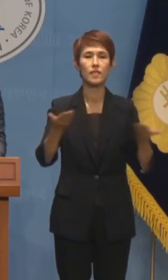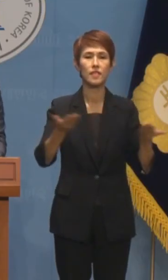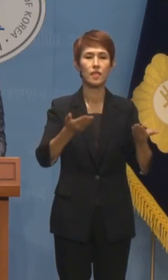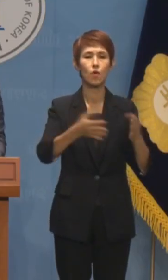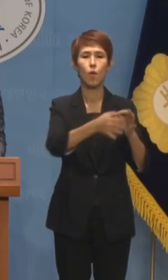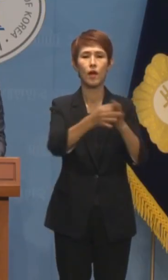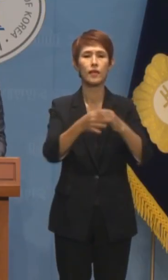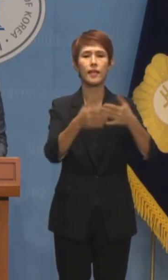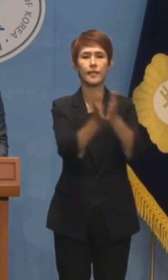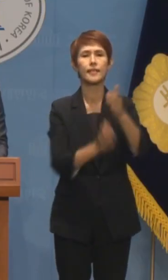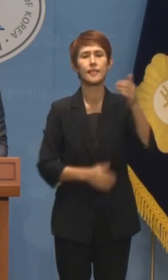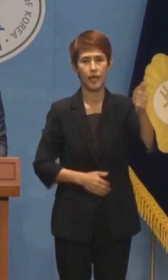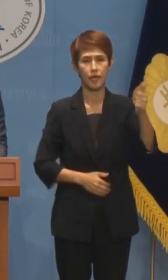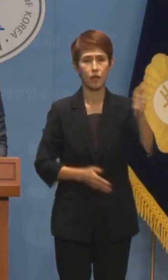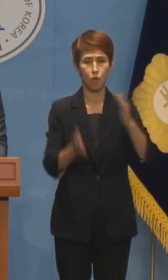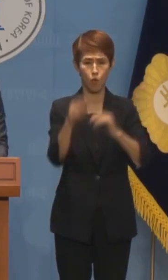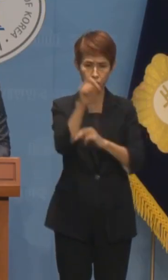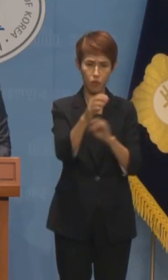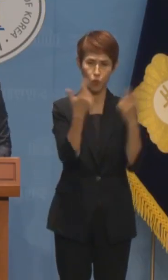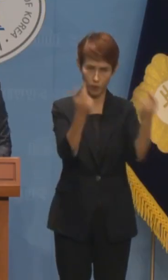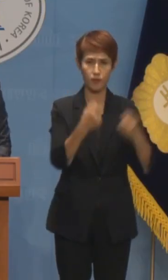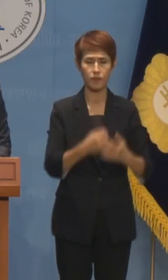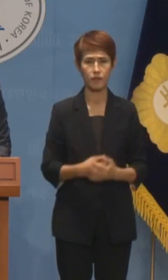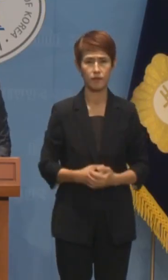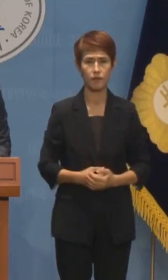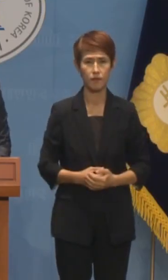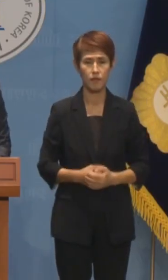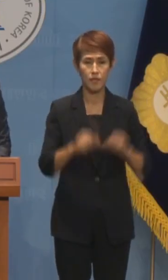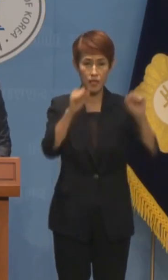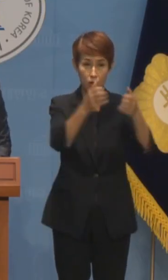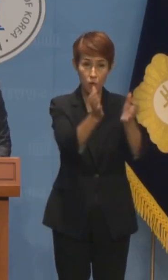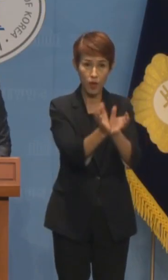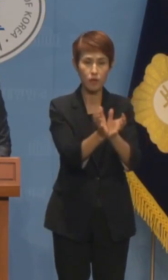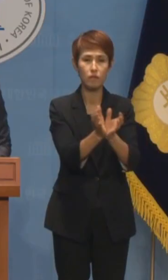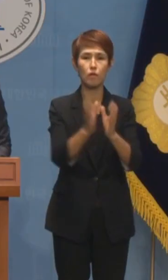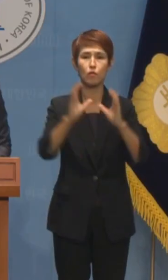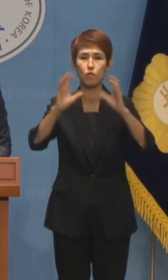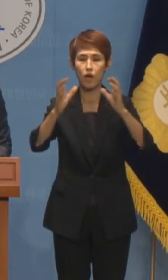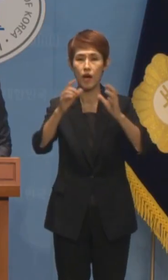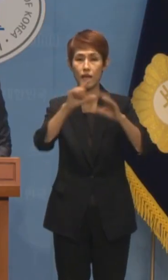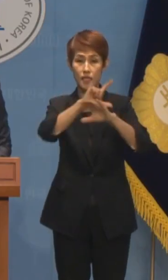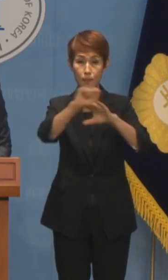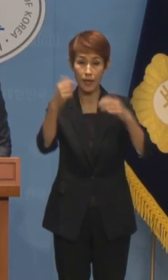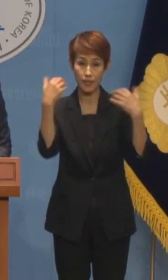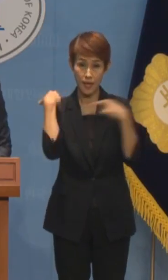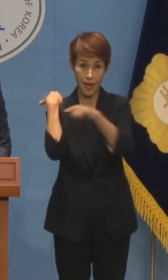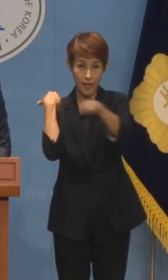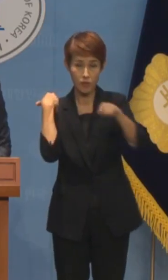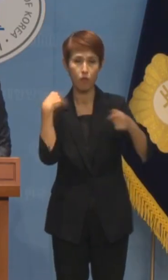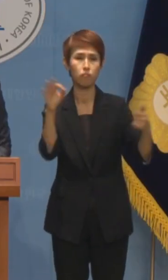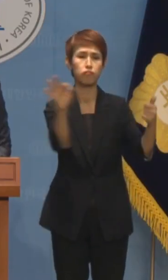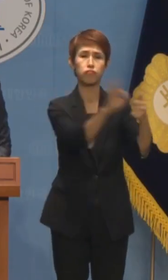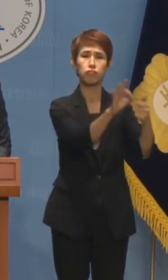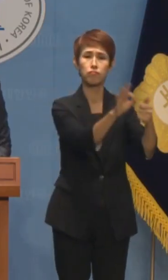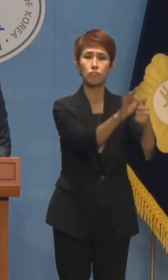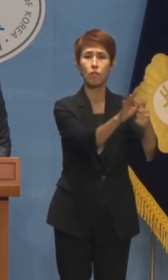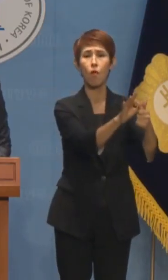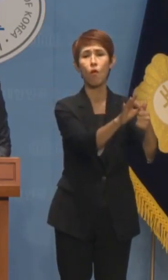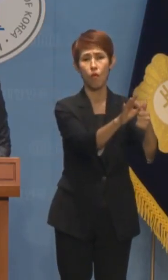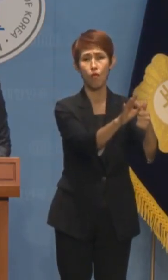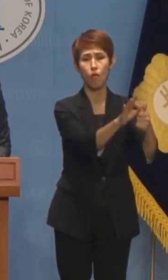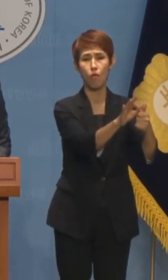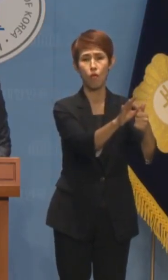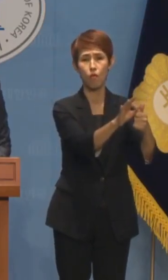공직자에 해당됩니다. 대한체육회는 국가와 지방자치단체로부터 재정 지원을